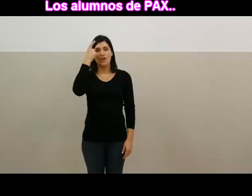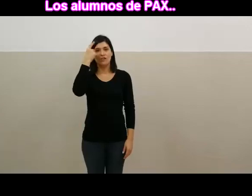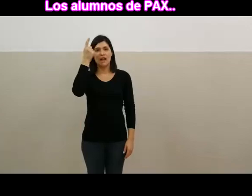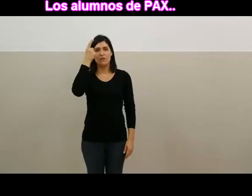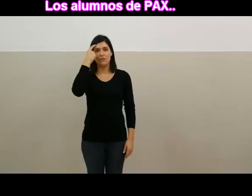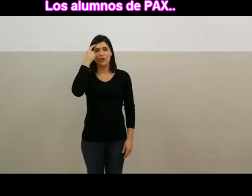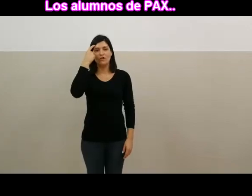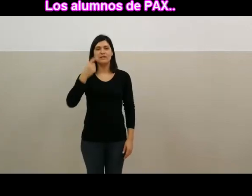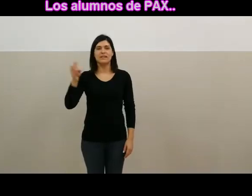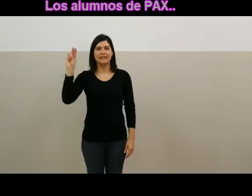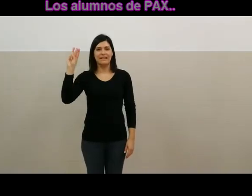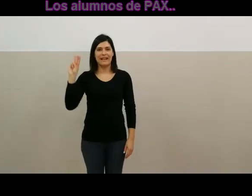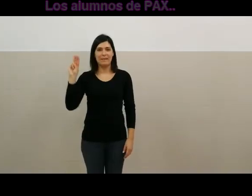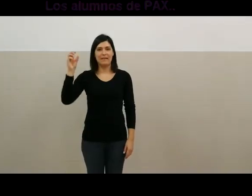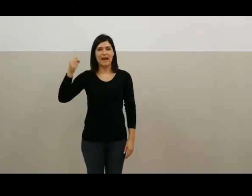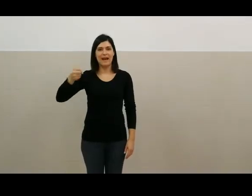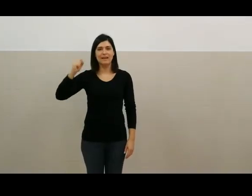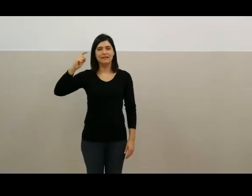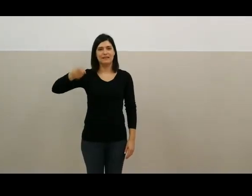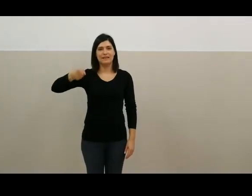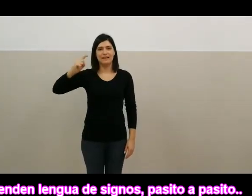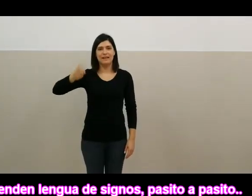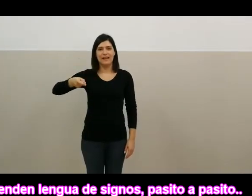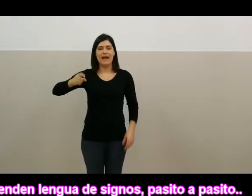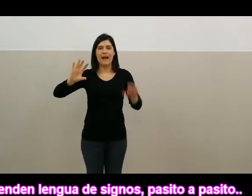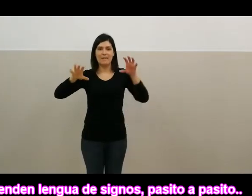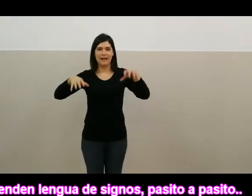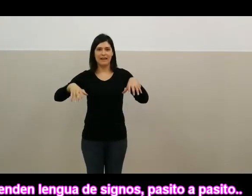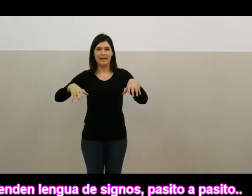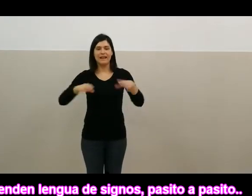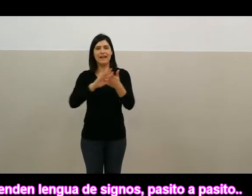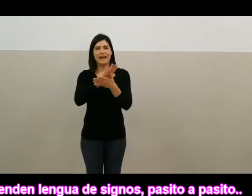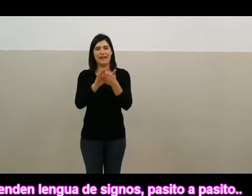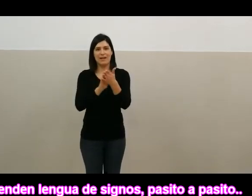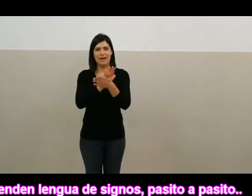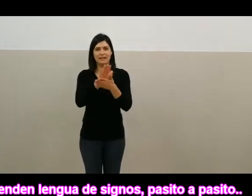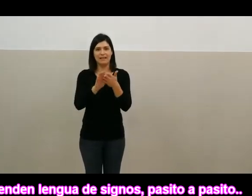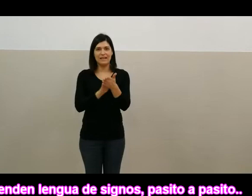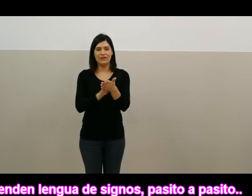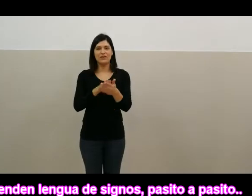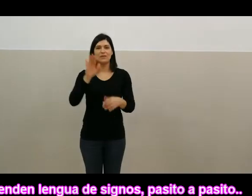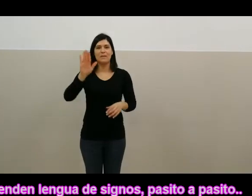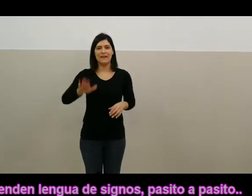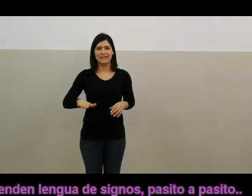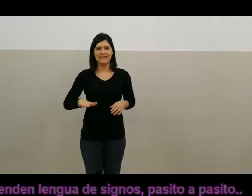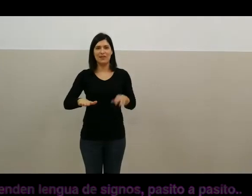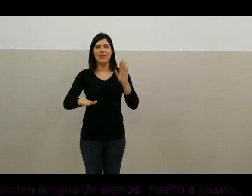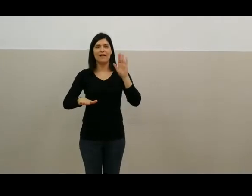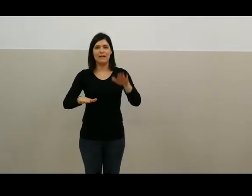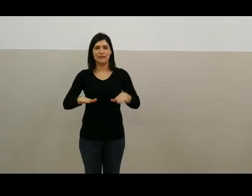Los alumnos de PAS aprenden lengua de signos pasito a